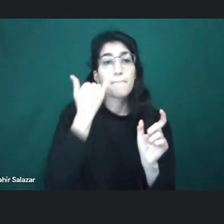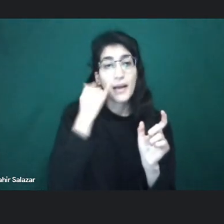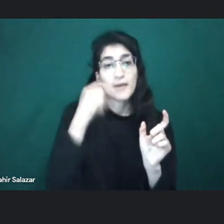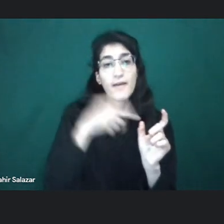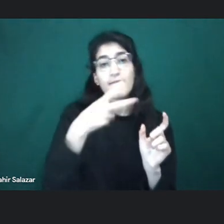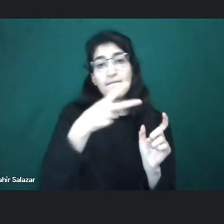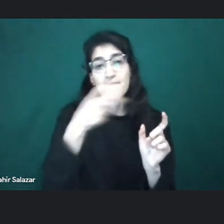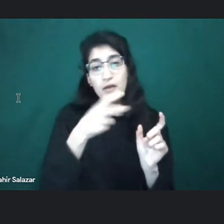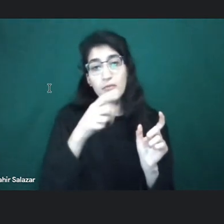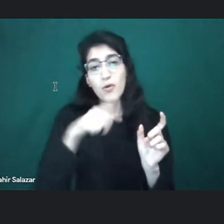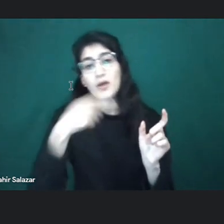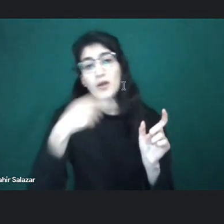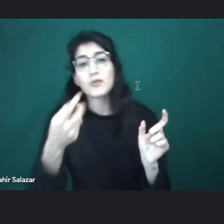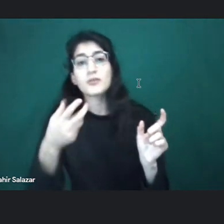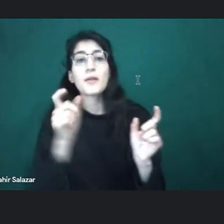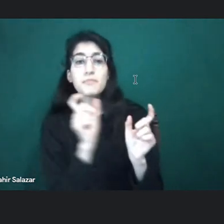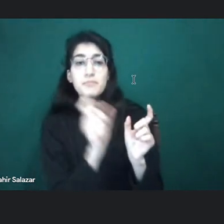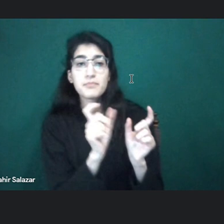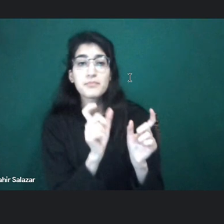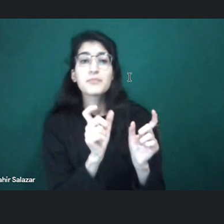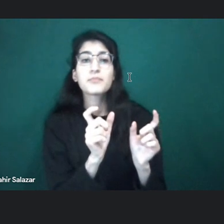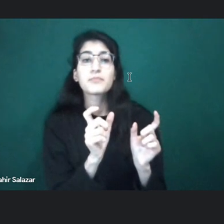verbo.